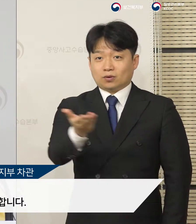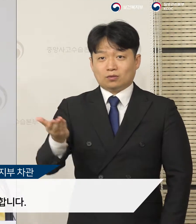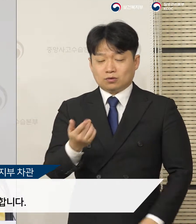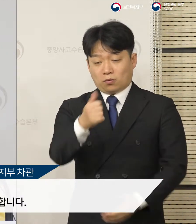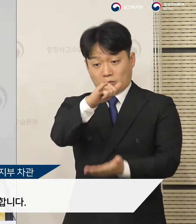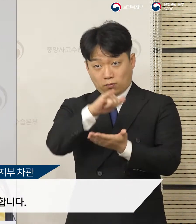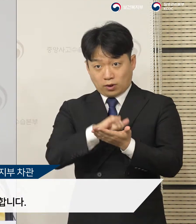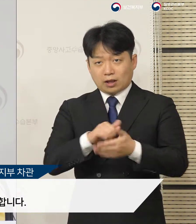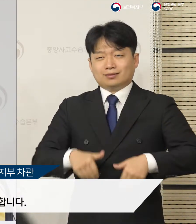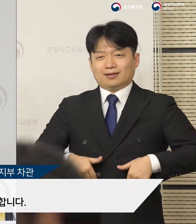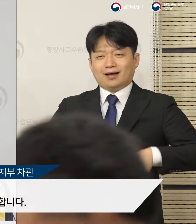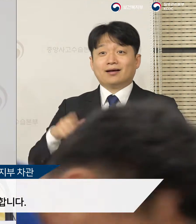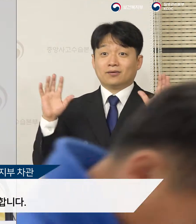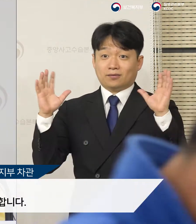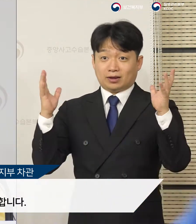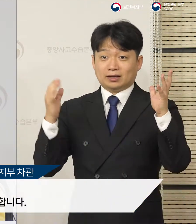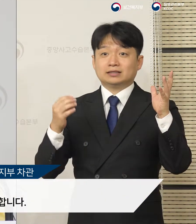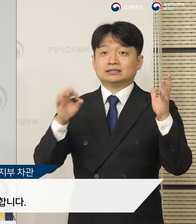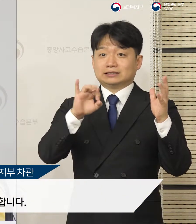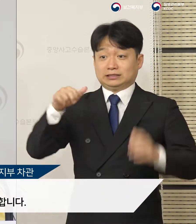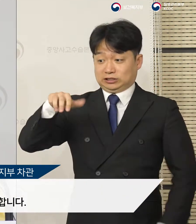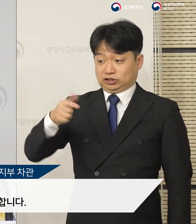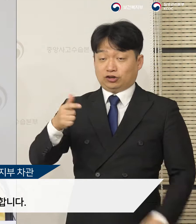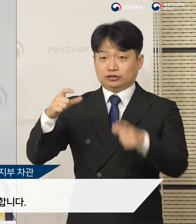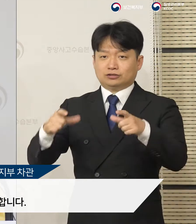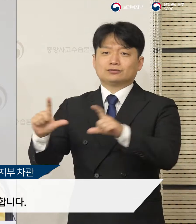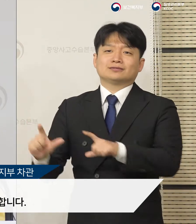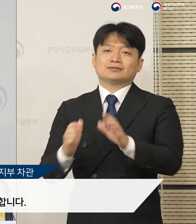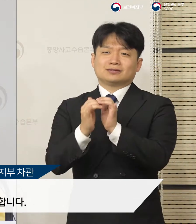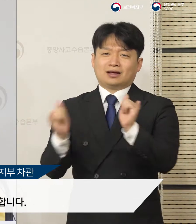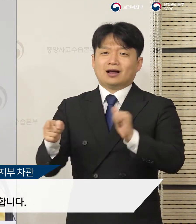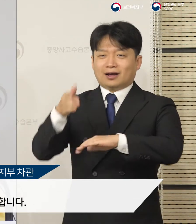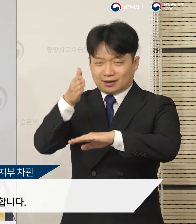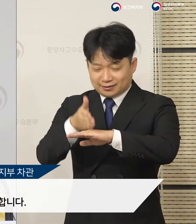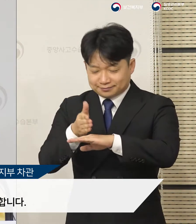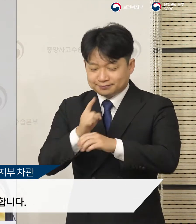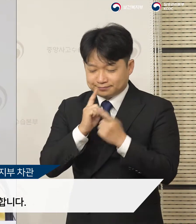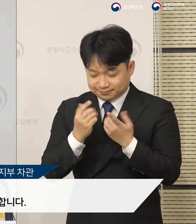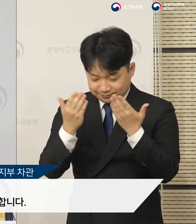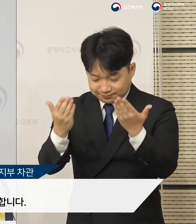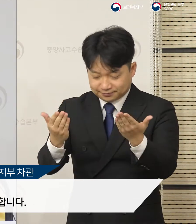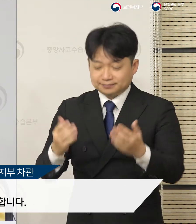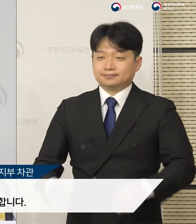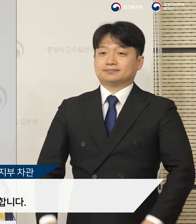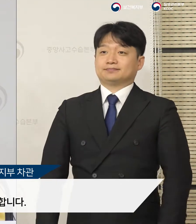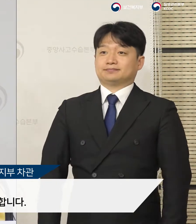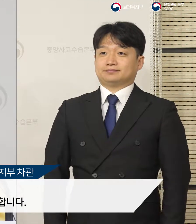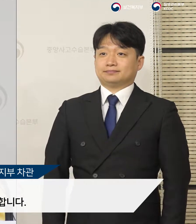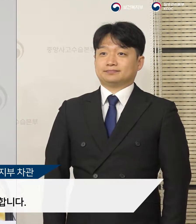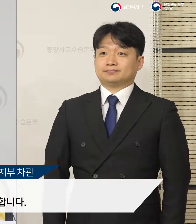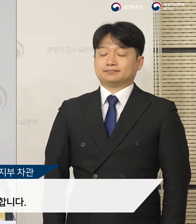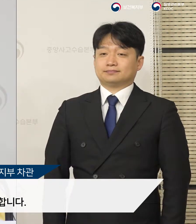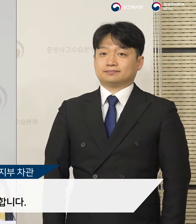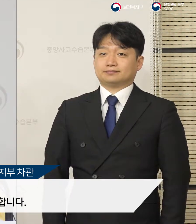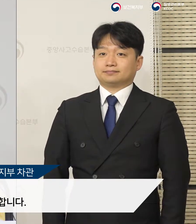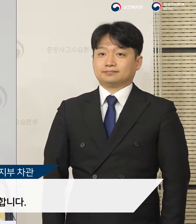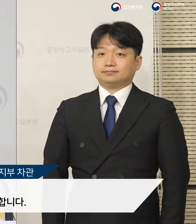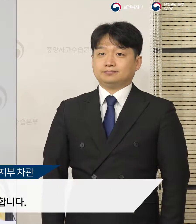따뜻하게 교민들을 맞이해 주신 이천 지역 주민 여러분들께 감사의 말씀을 전합니다.